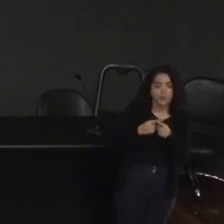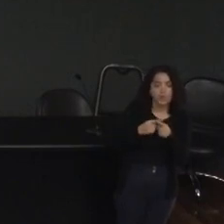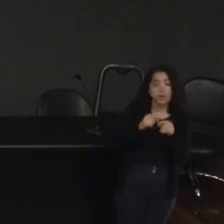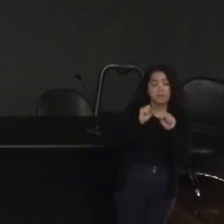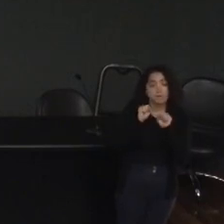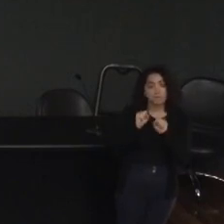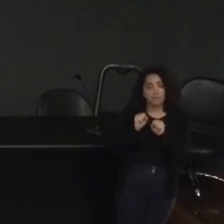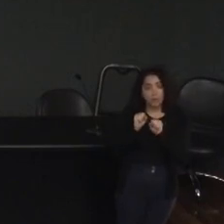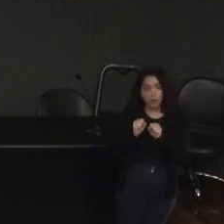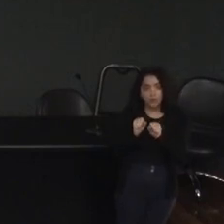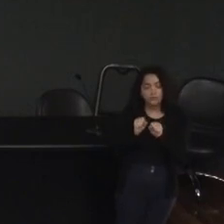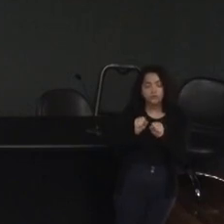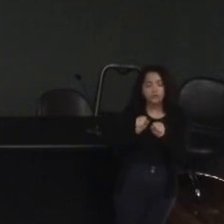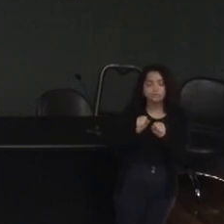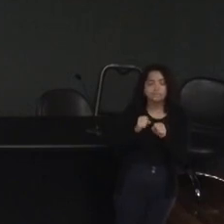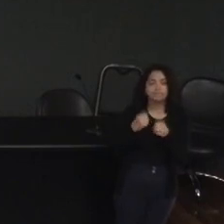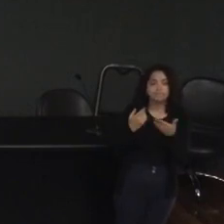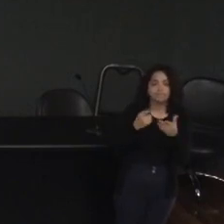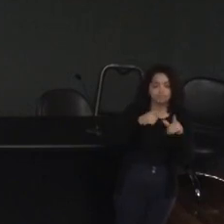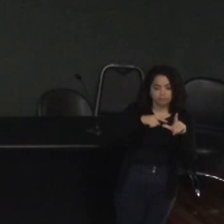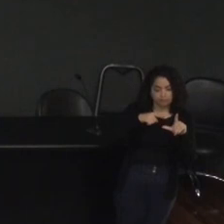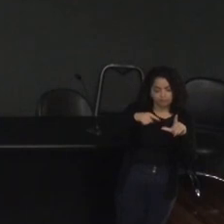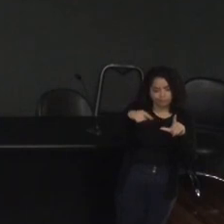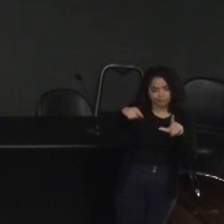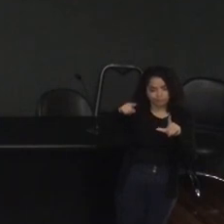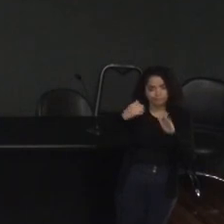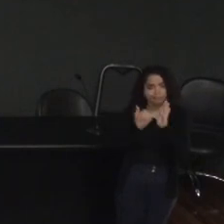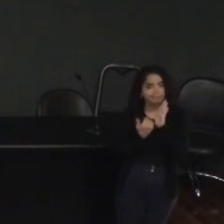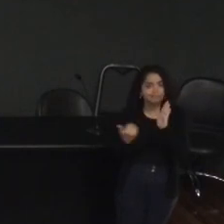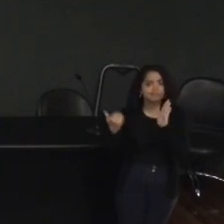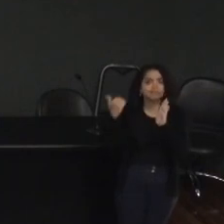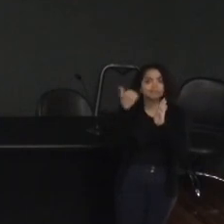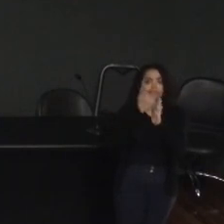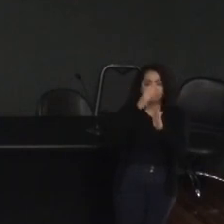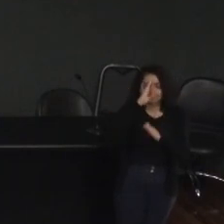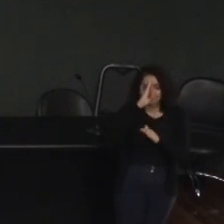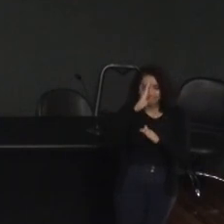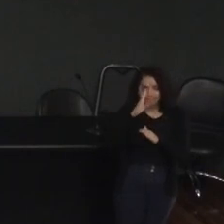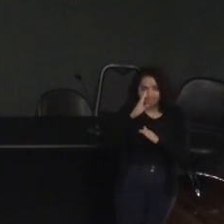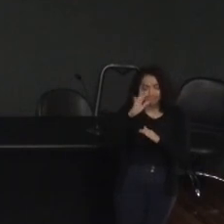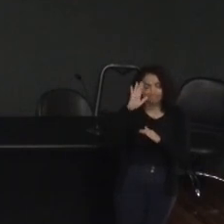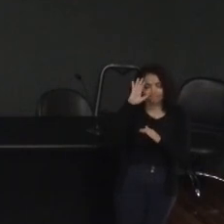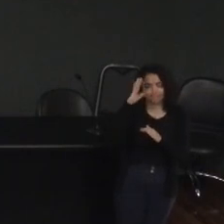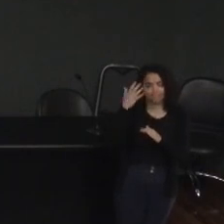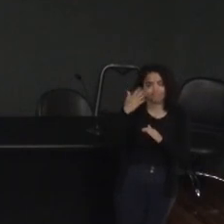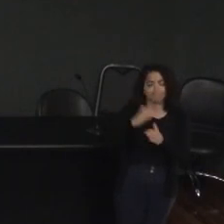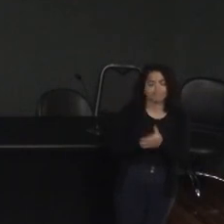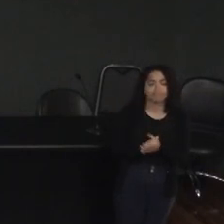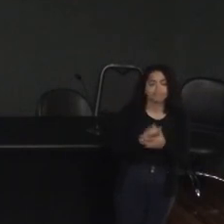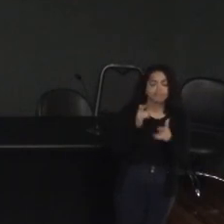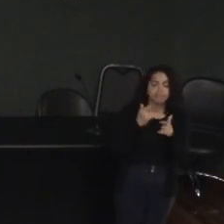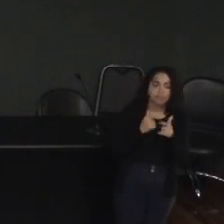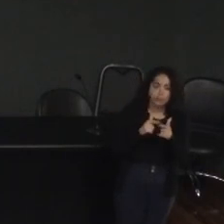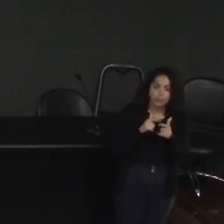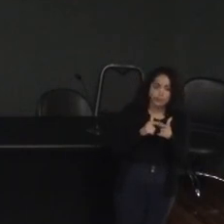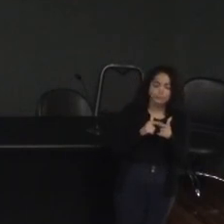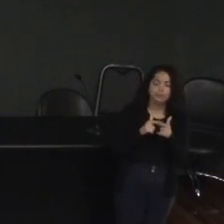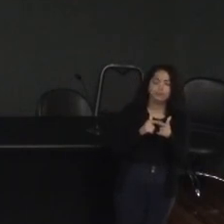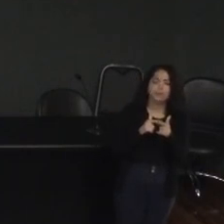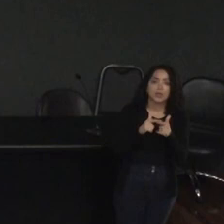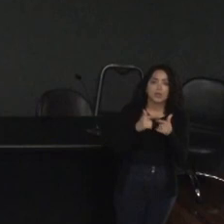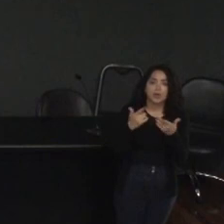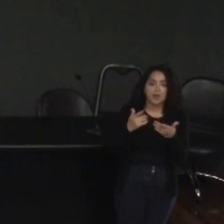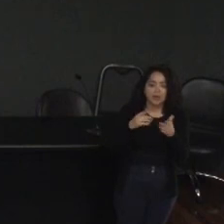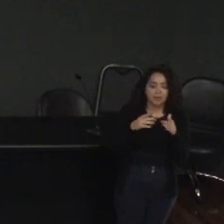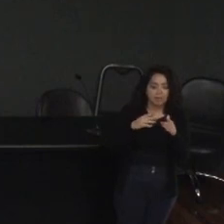que eu esteja ainda em índices mais prioritários de resolução por quê Porque eu posso ter um processo lá eu tenho